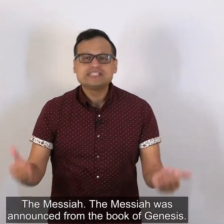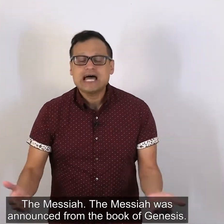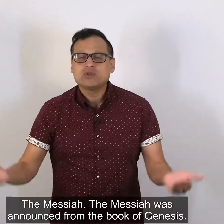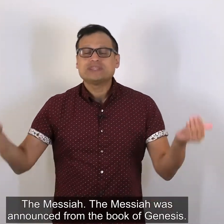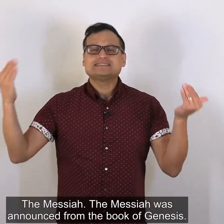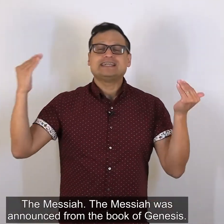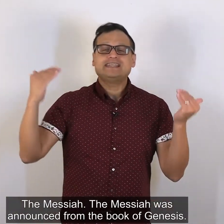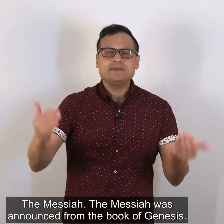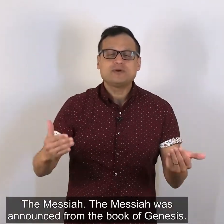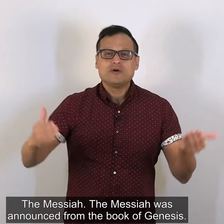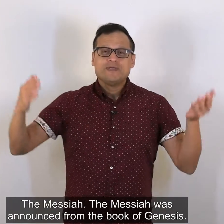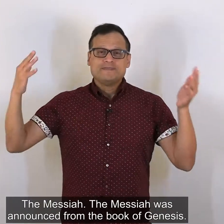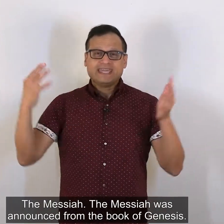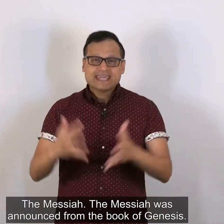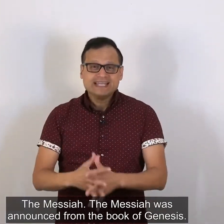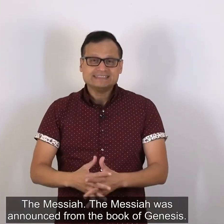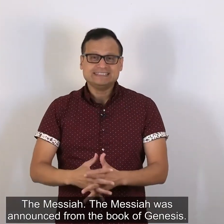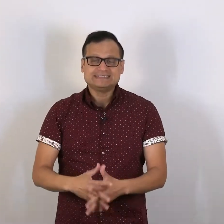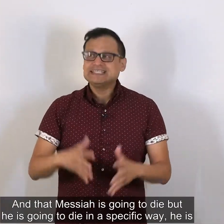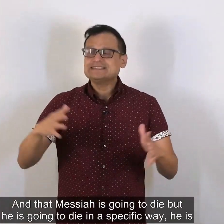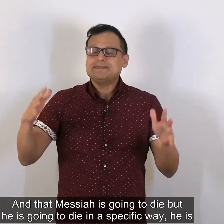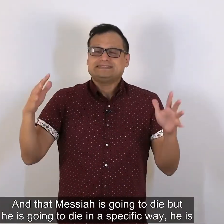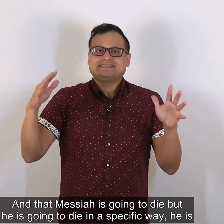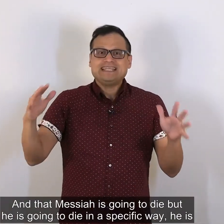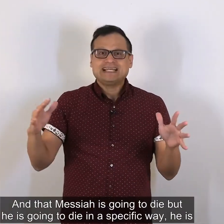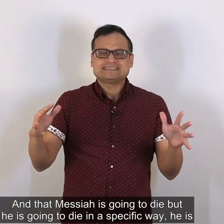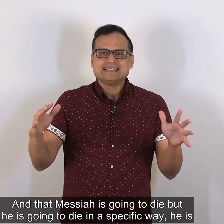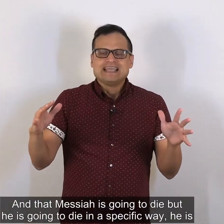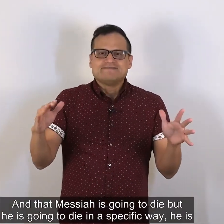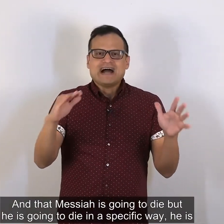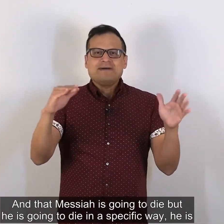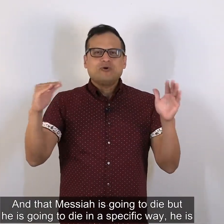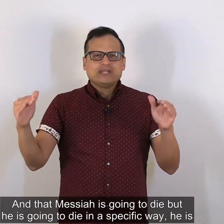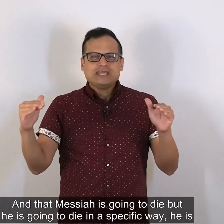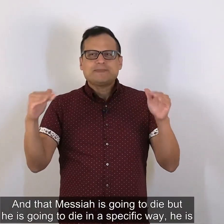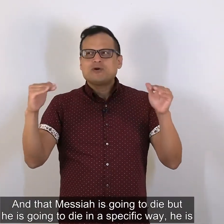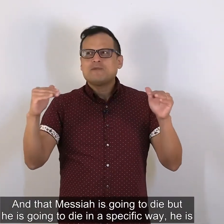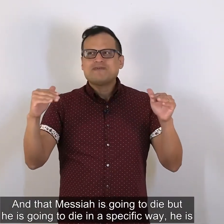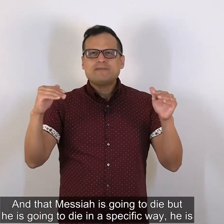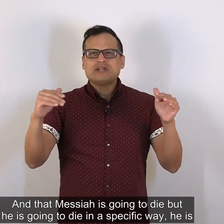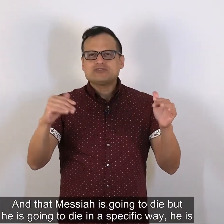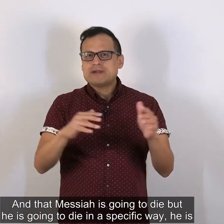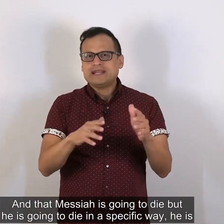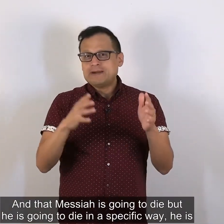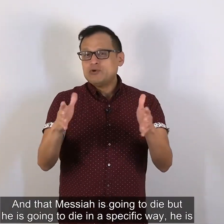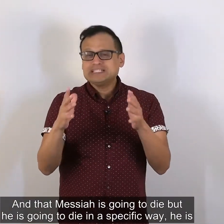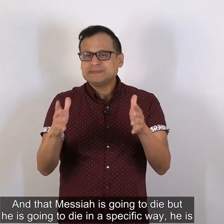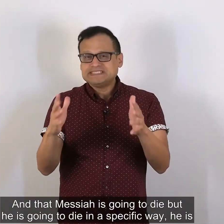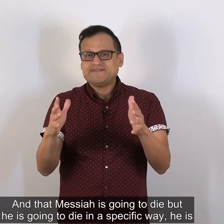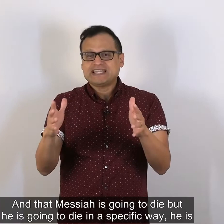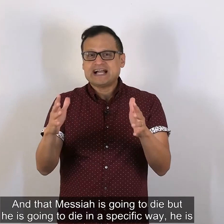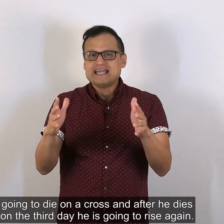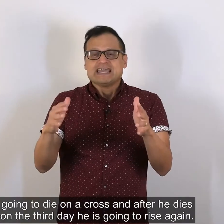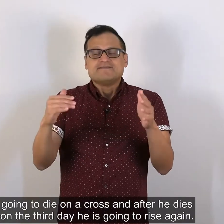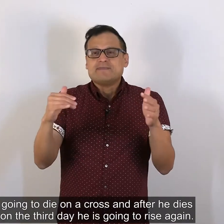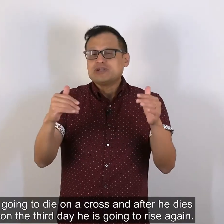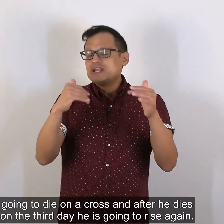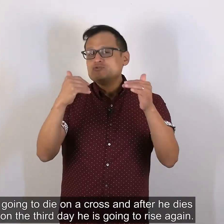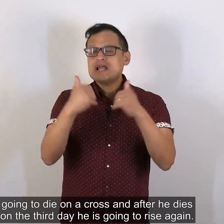anunciado desde el libro de Génesis. Y ese Mesías va a morir, pero va a morir de una manera muy específica. Va a morir en una